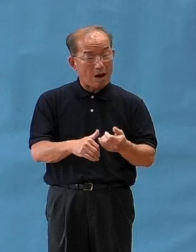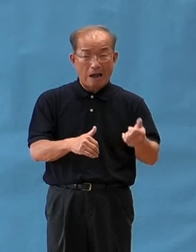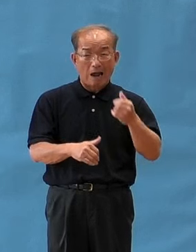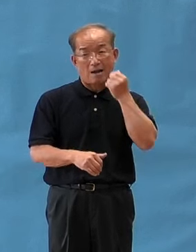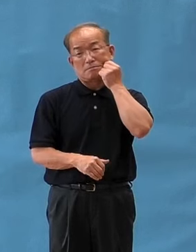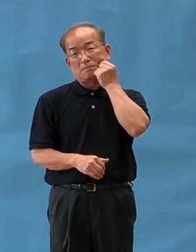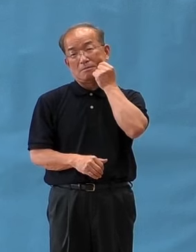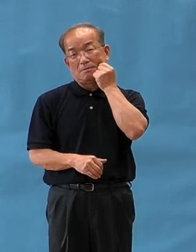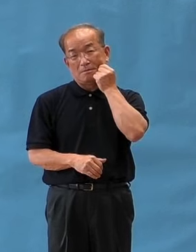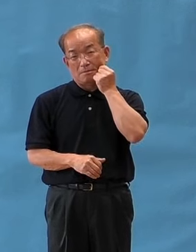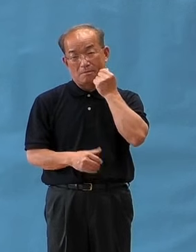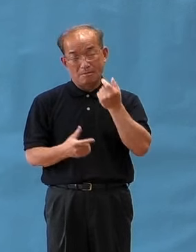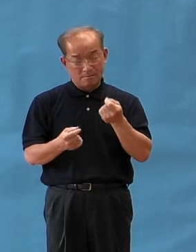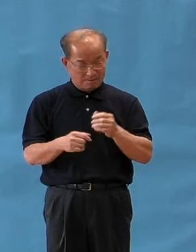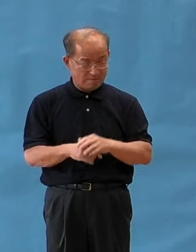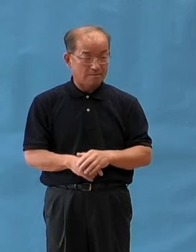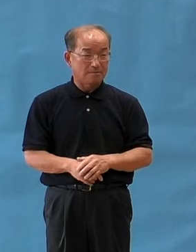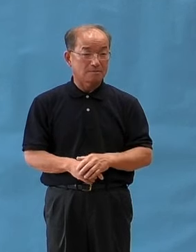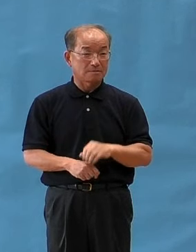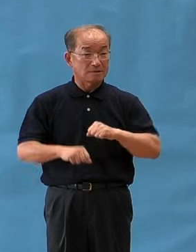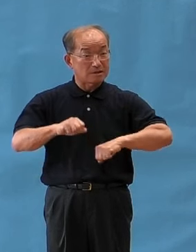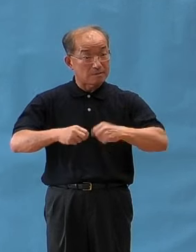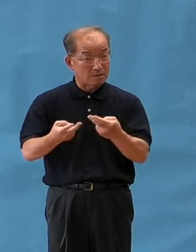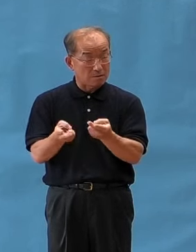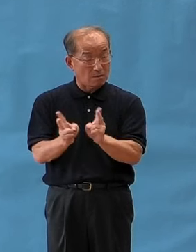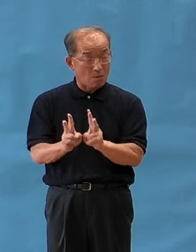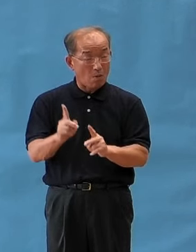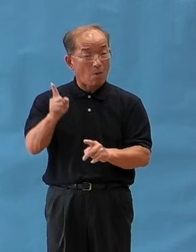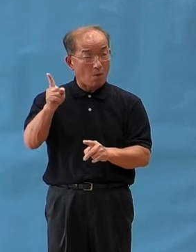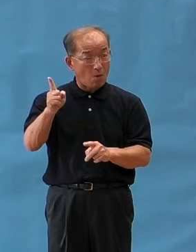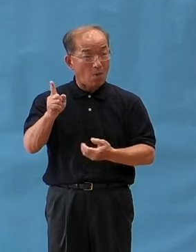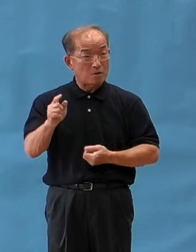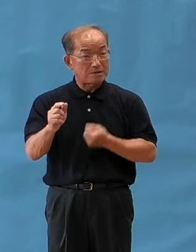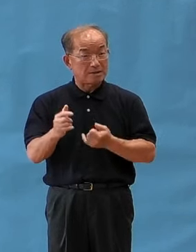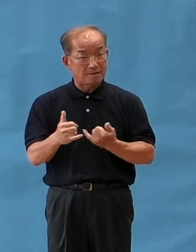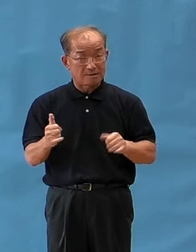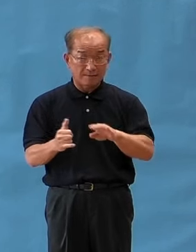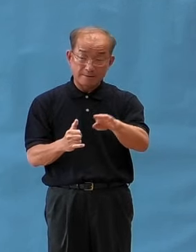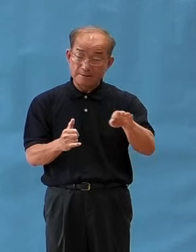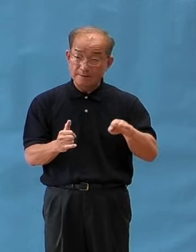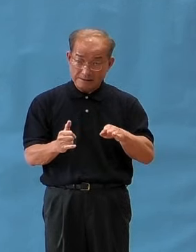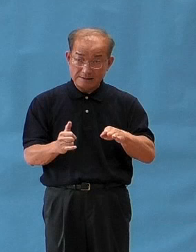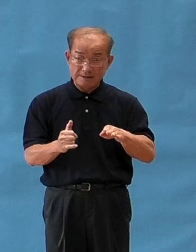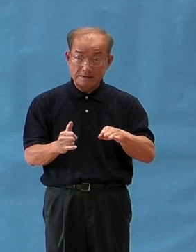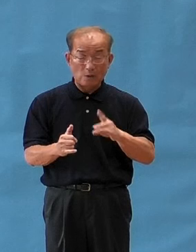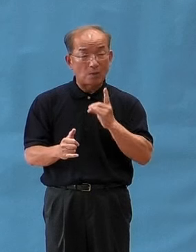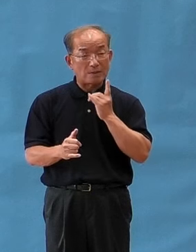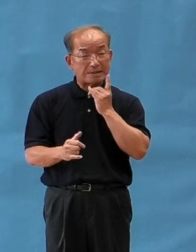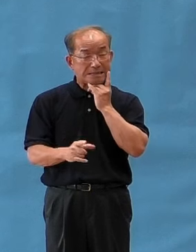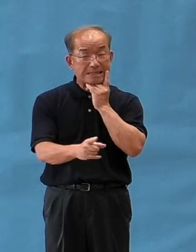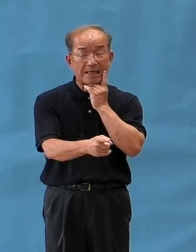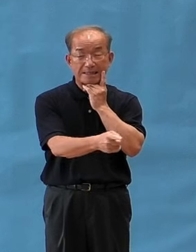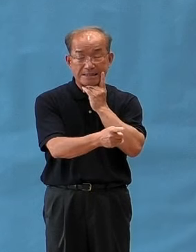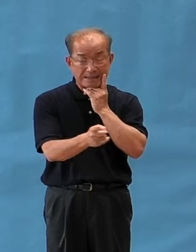どうやってその、ね、自民党をその、信頼してる人たち、の期待を、